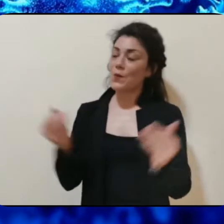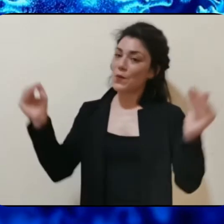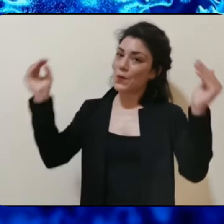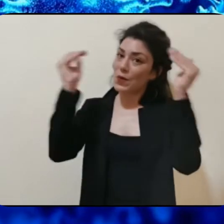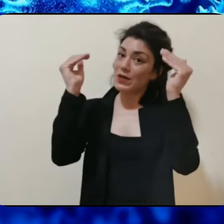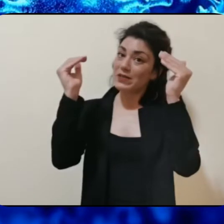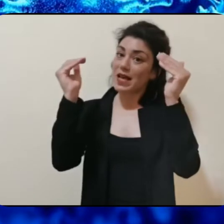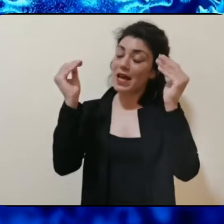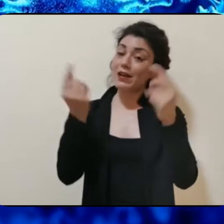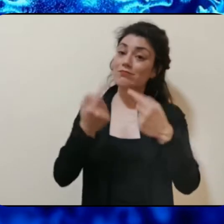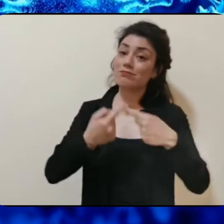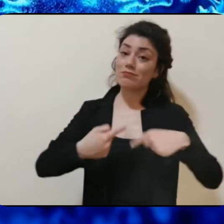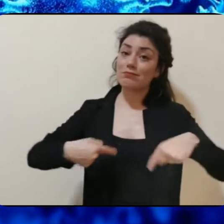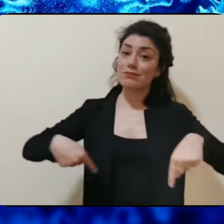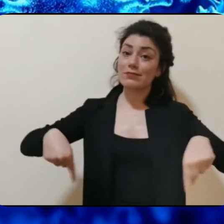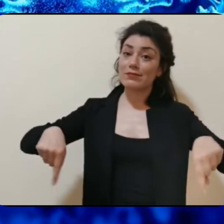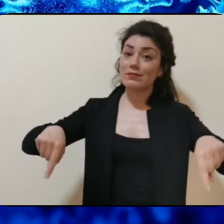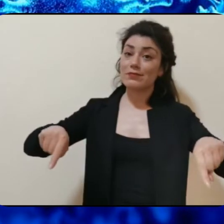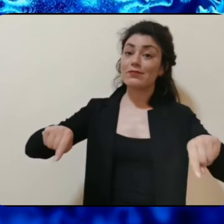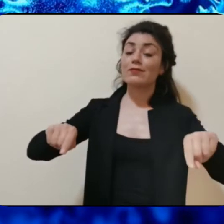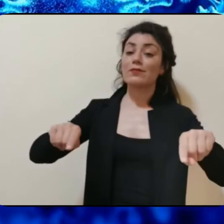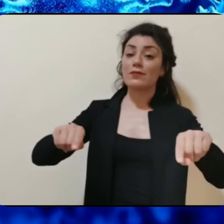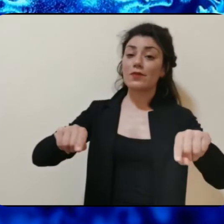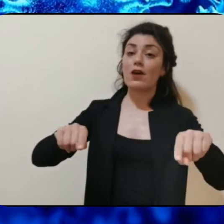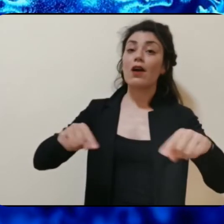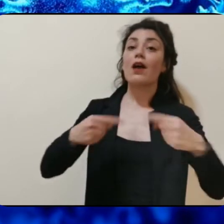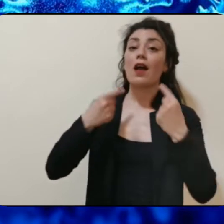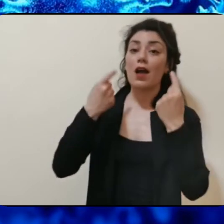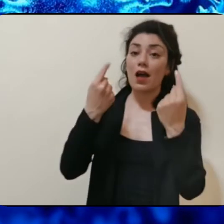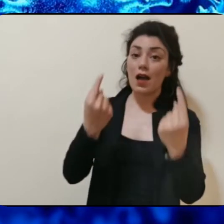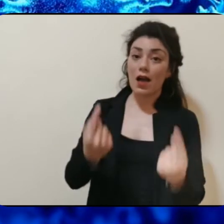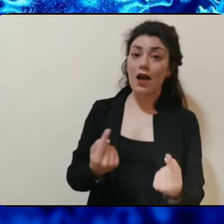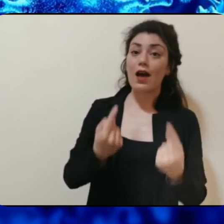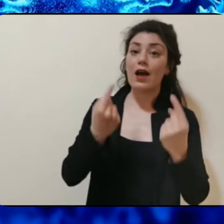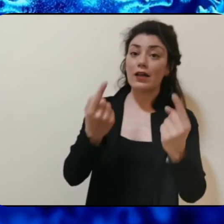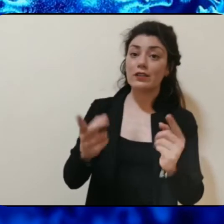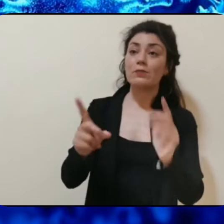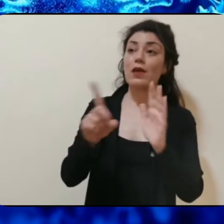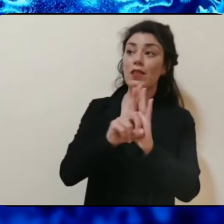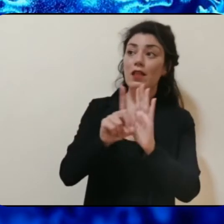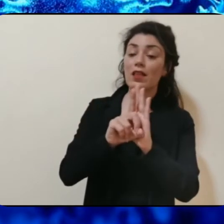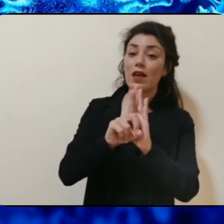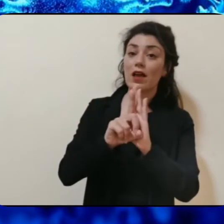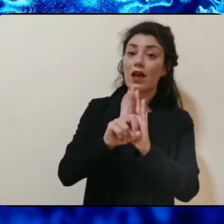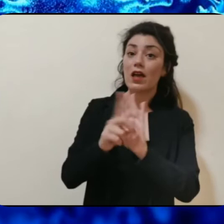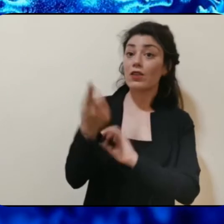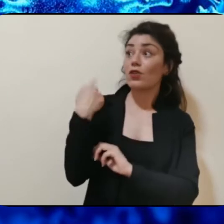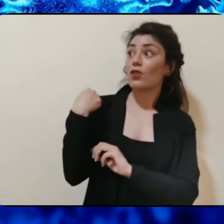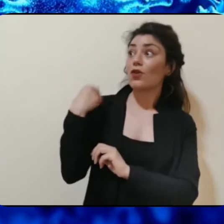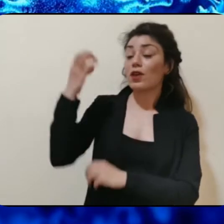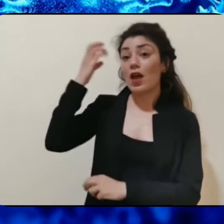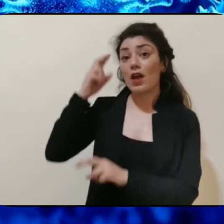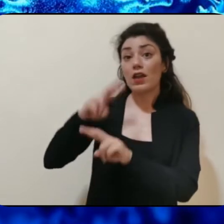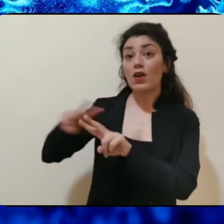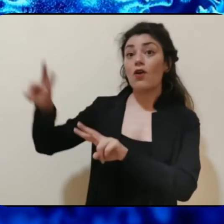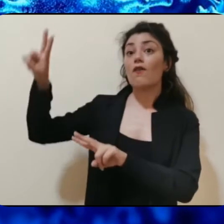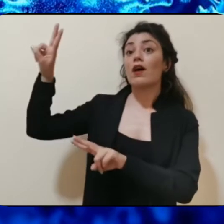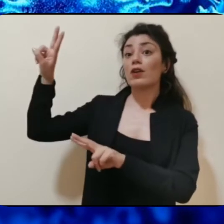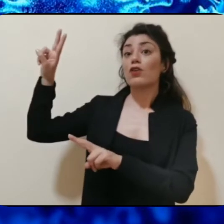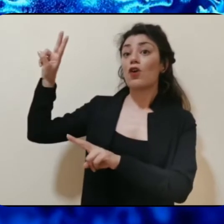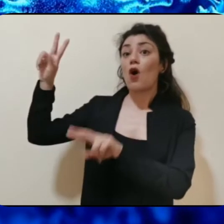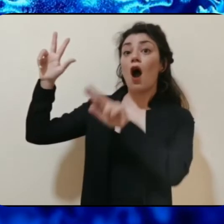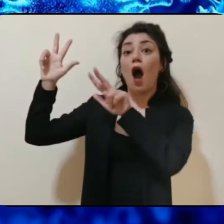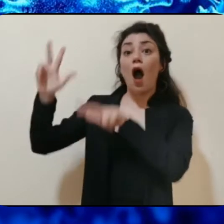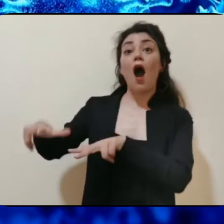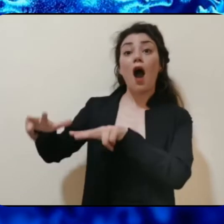Buonasera, sì, in attesa, diciamo, dei provvedimenti legati al nuovo decreto che è stato approvato ieri dal governo